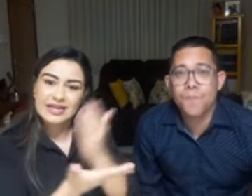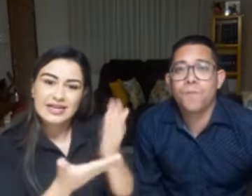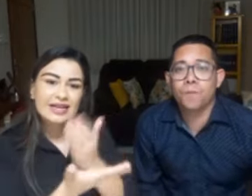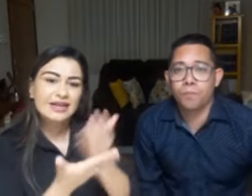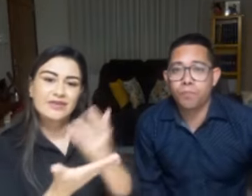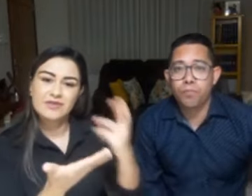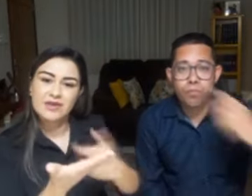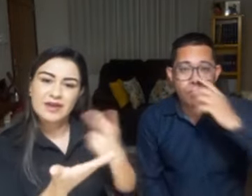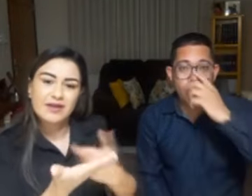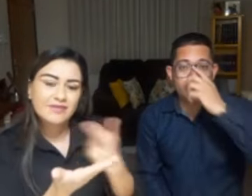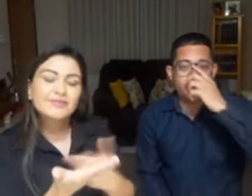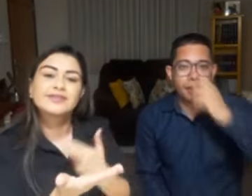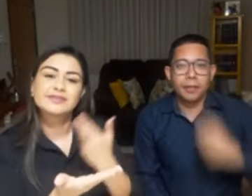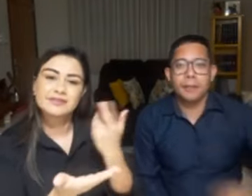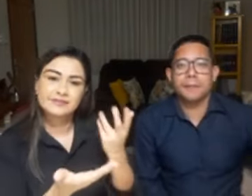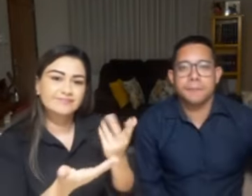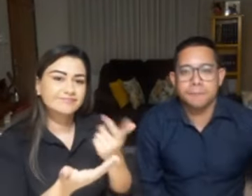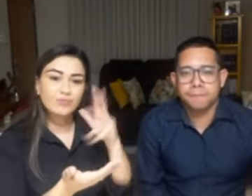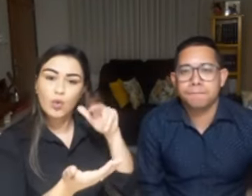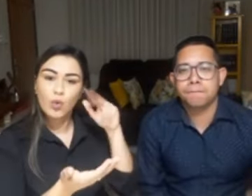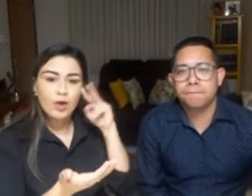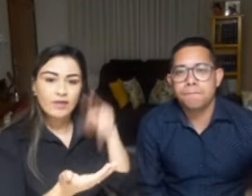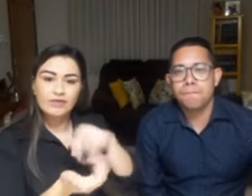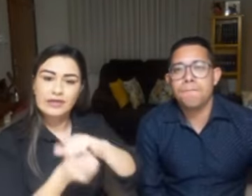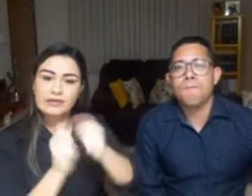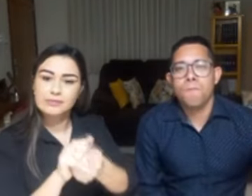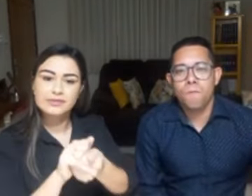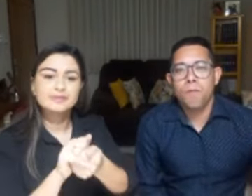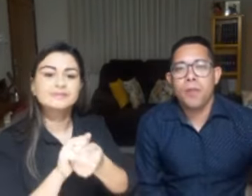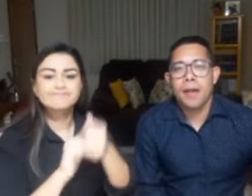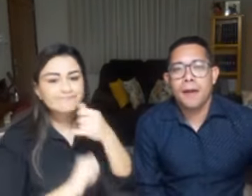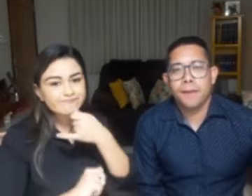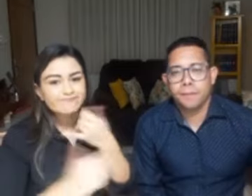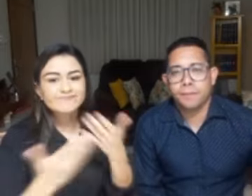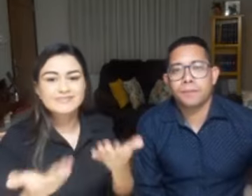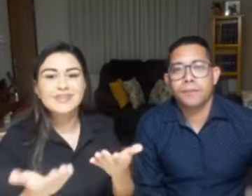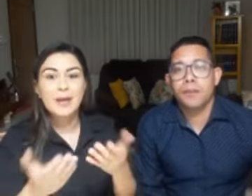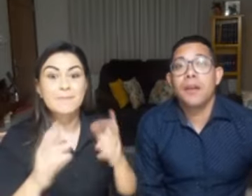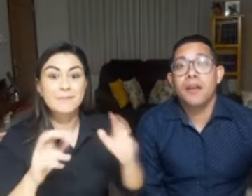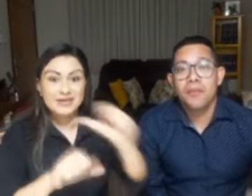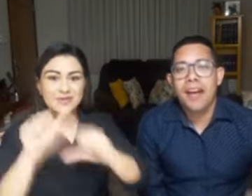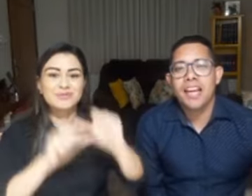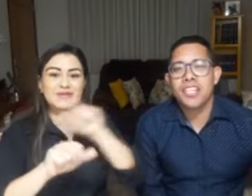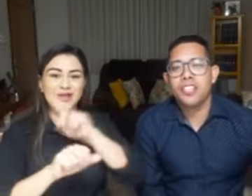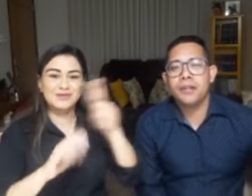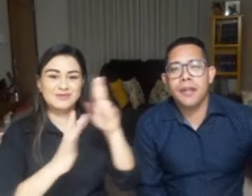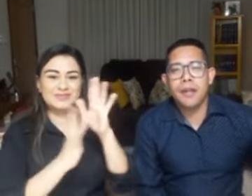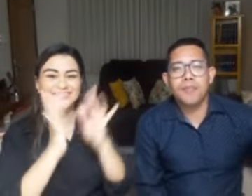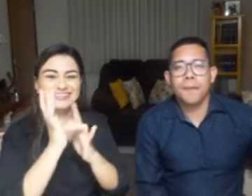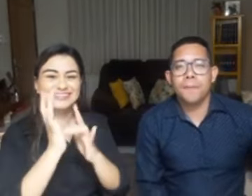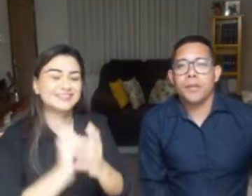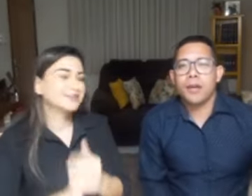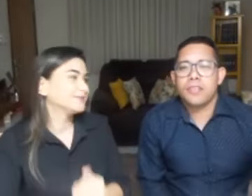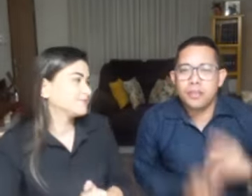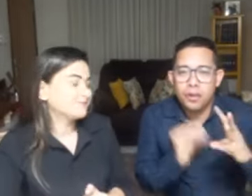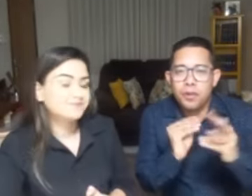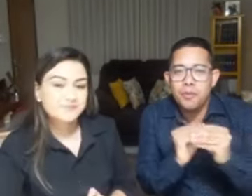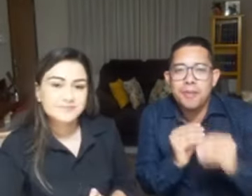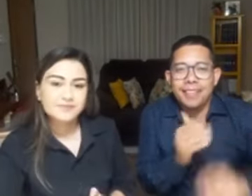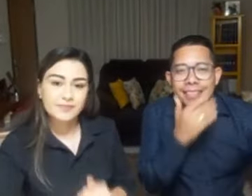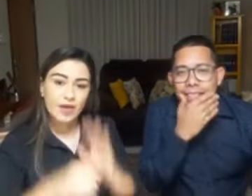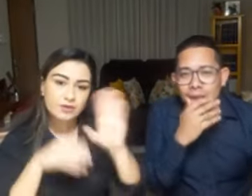revista, nada assim, né? Nada, infelizmente. Mas isso vai mudar em nome de Jesus, né? A gente teve, Zé,